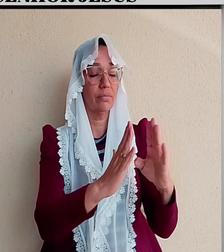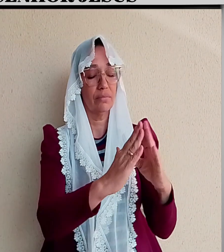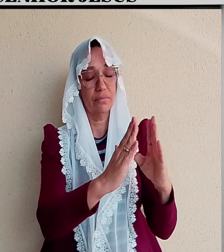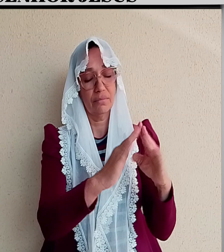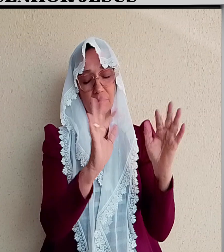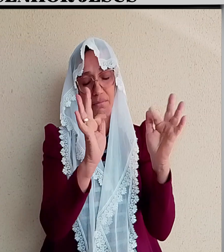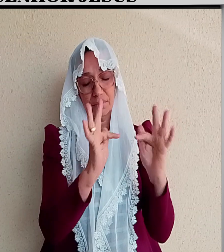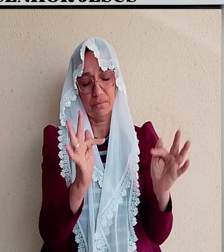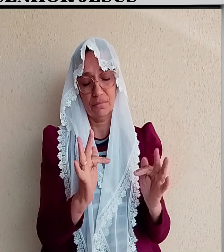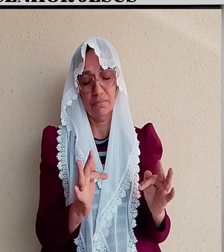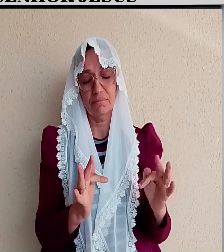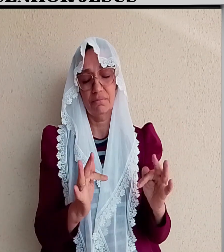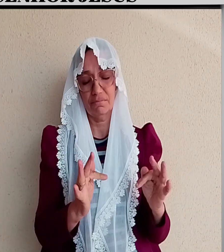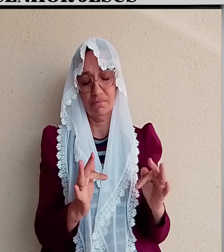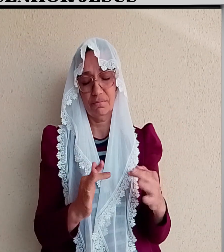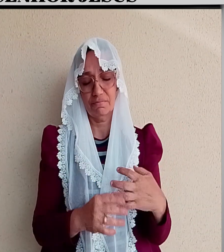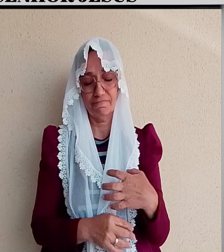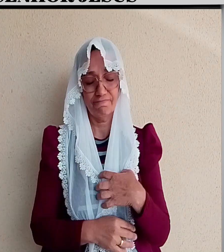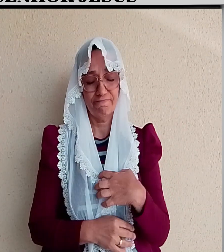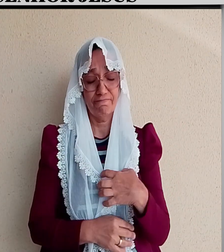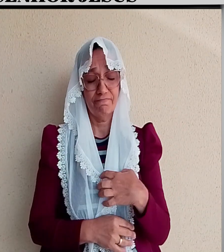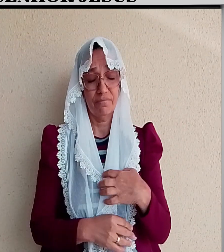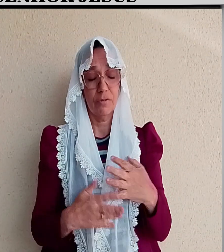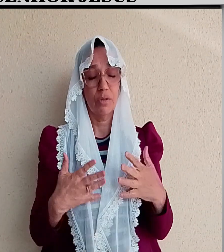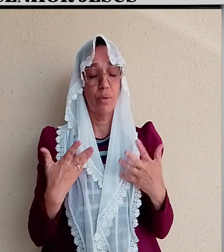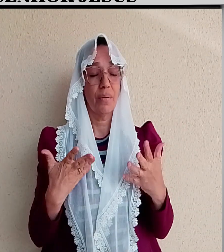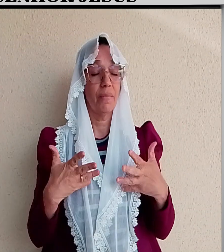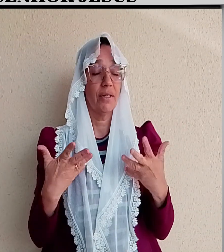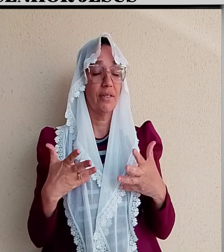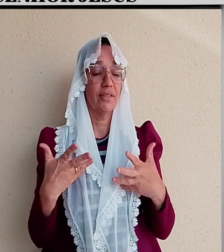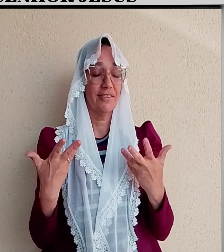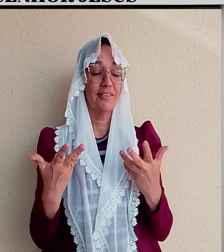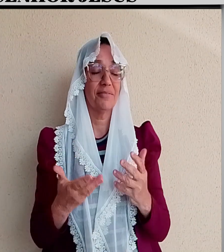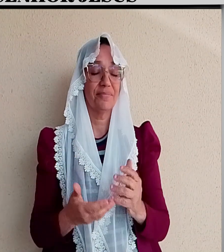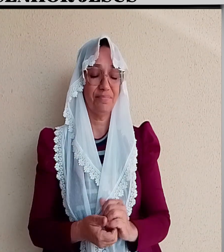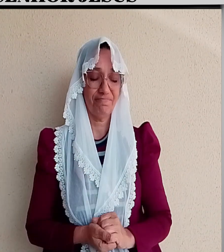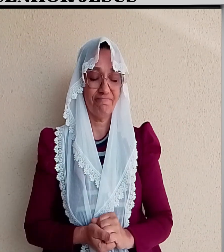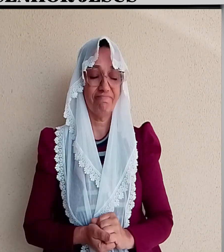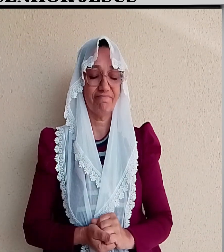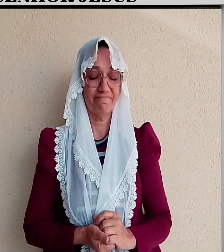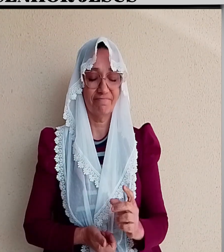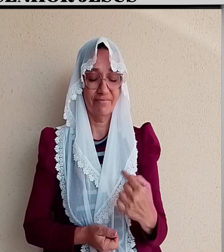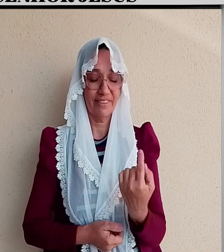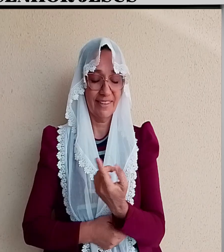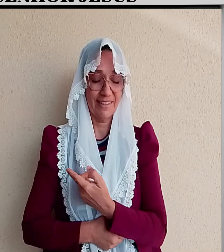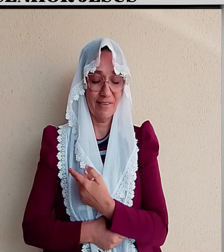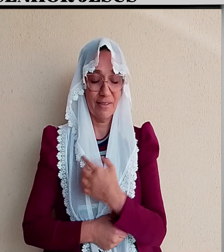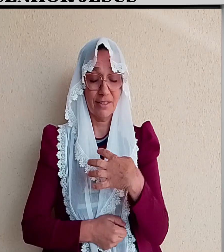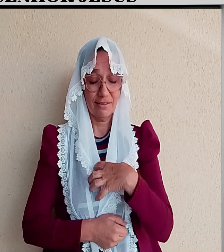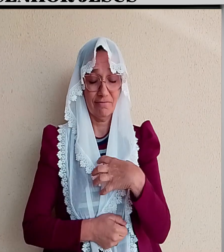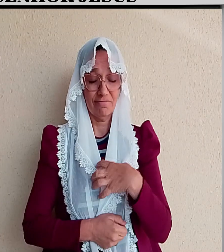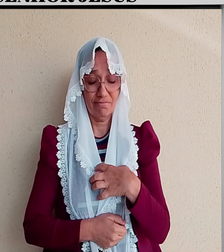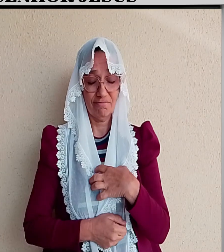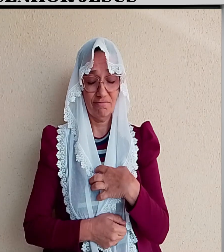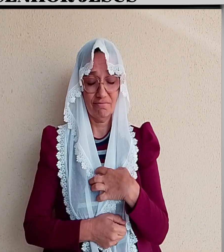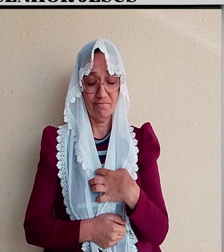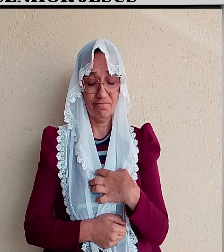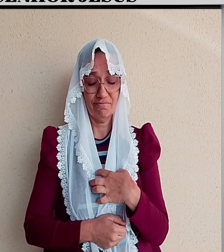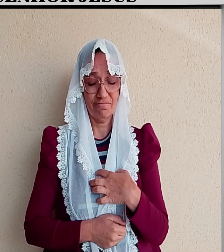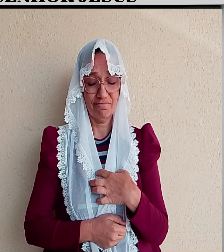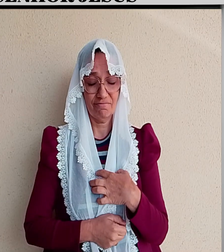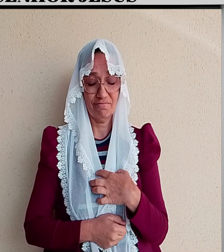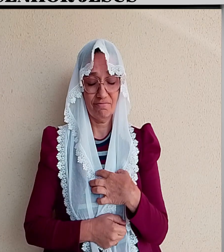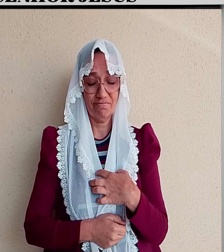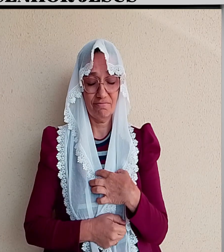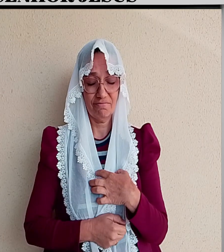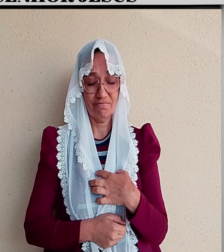tua presença, sentindo que nosso caminho é para cima, aleluia, que estamos vencendo de valor em valor, se tornando um varão